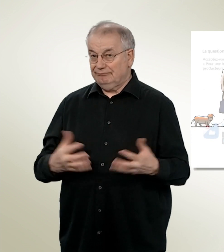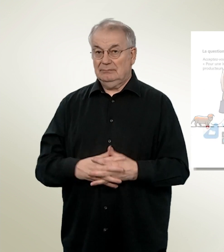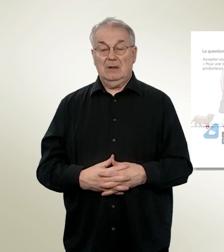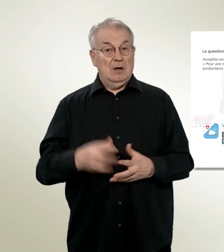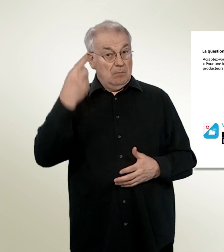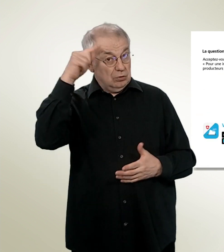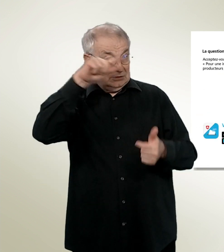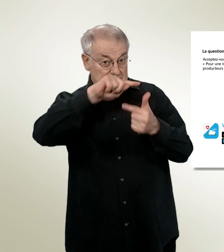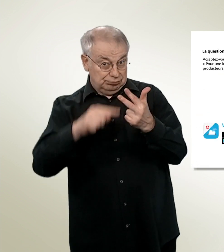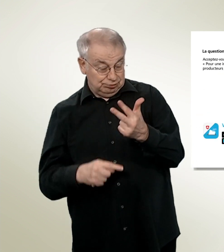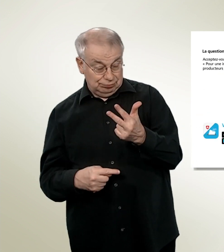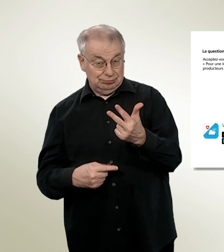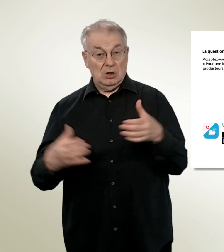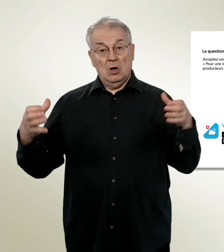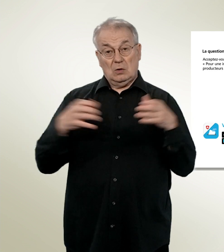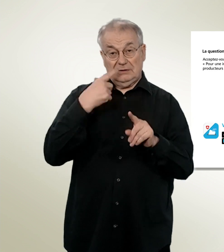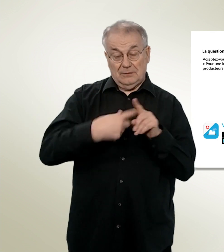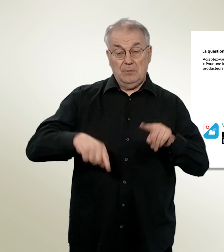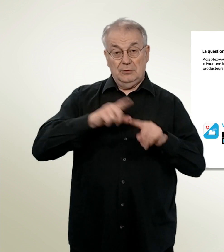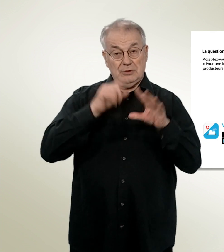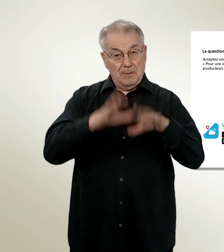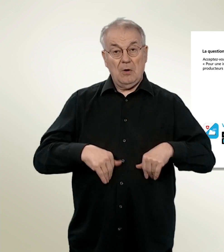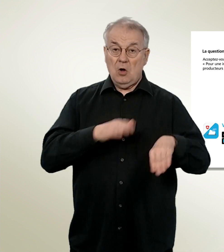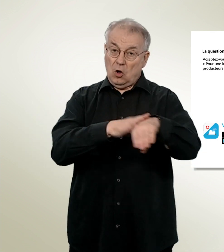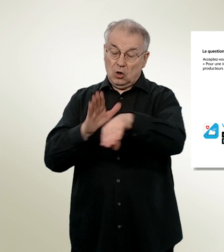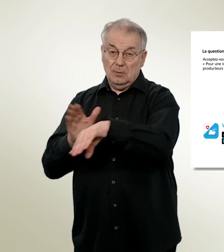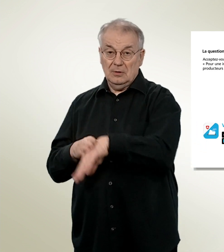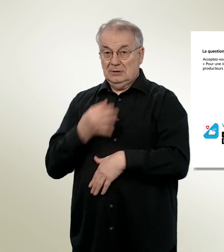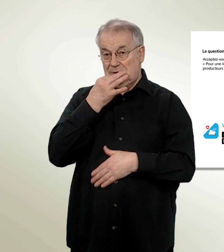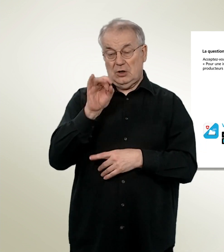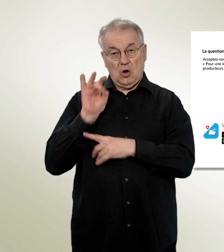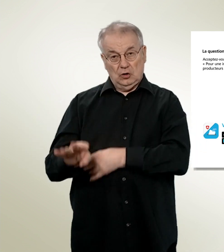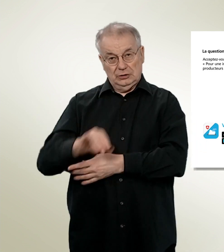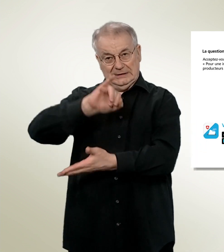ces raisons, le Conseil fédéral et le Parlement vous recommandent de rejeter l'initiative.